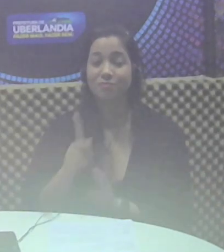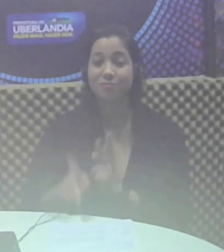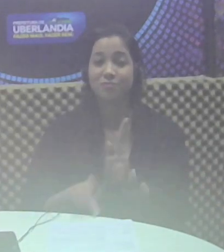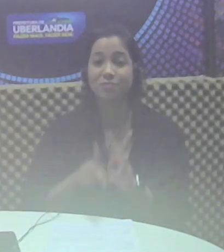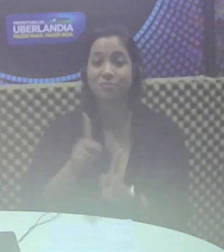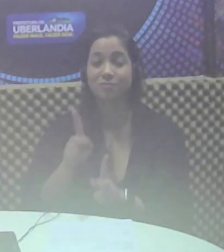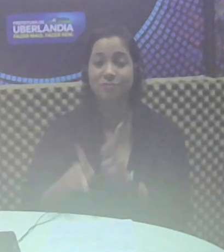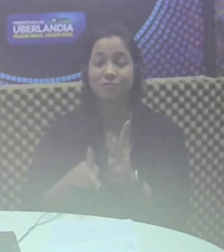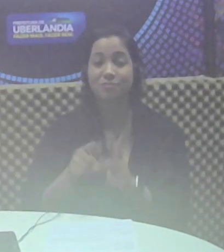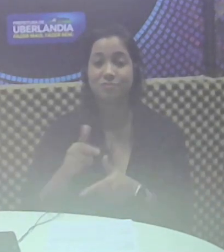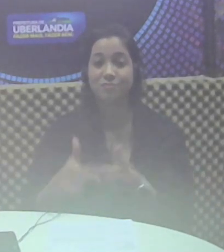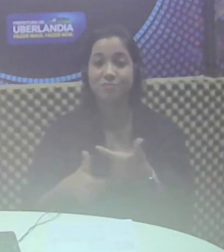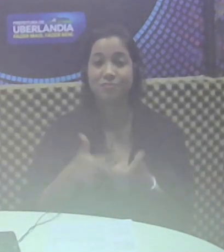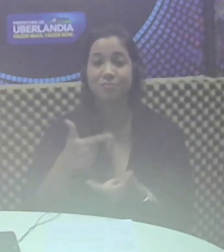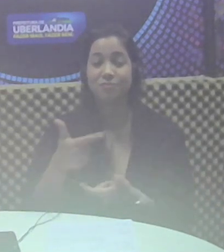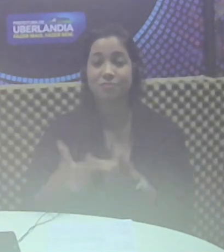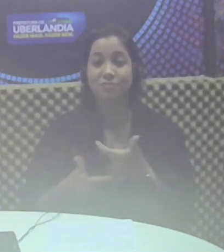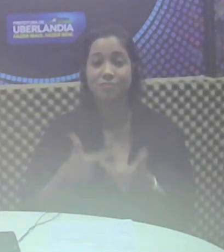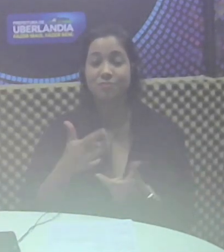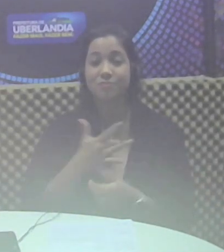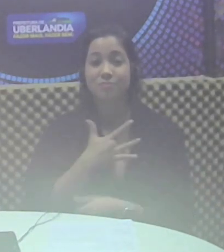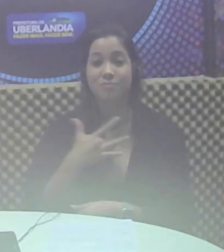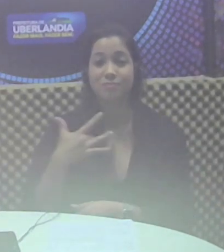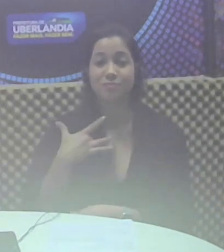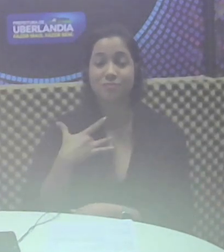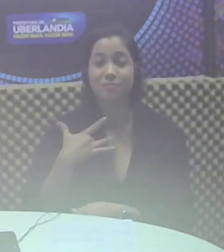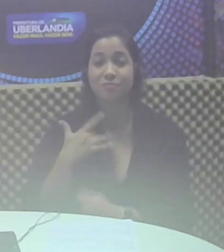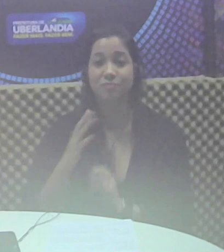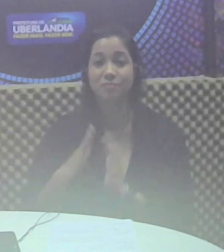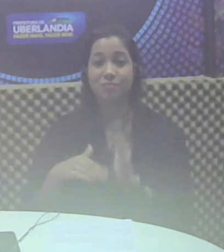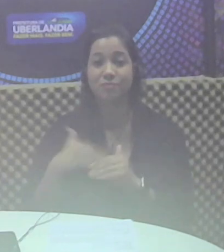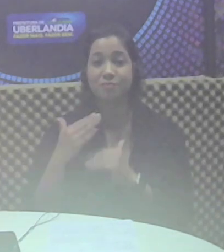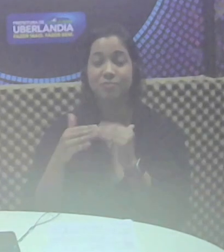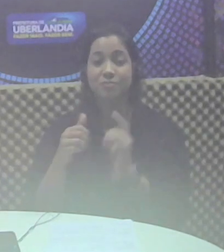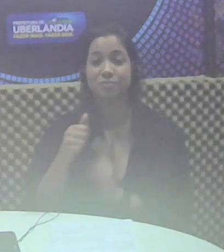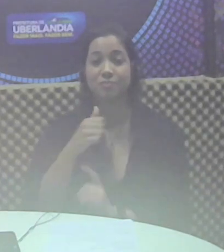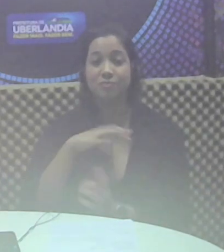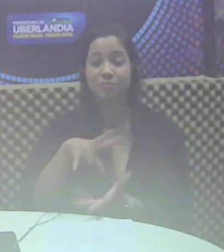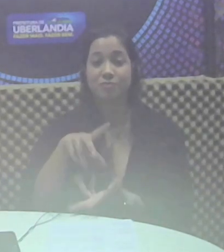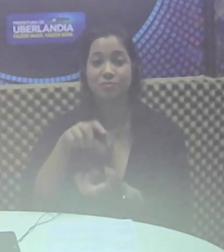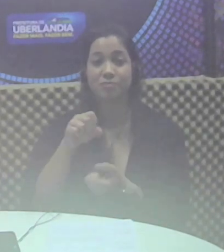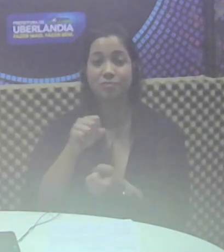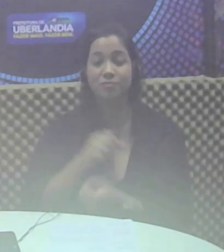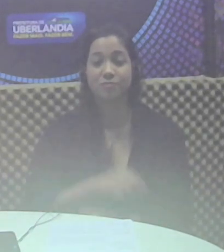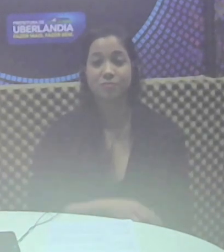na prestação de serviços em saúde e o desenvolvimento sustentável.